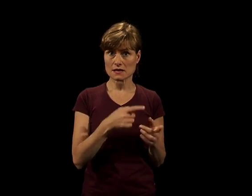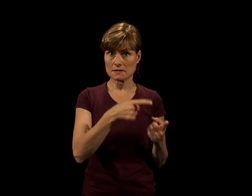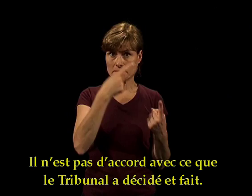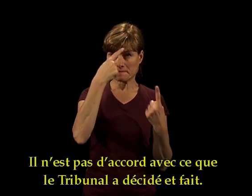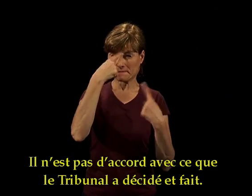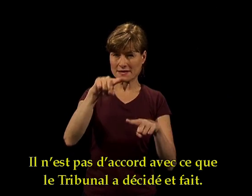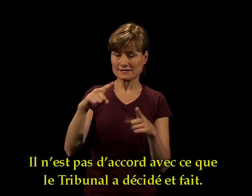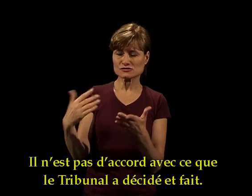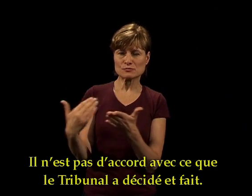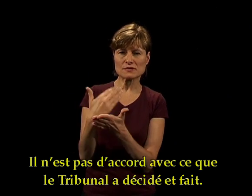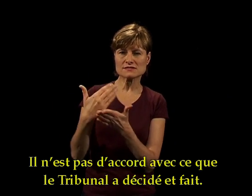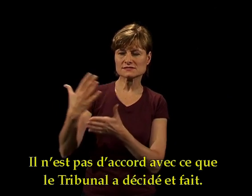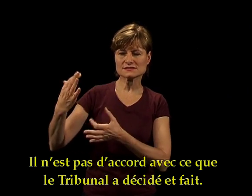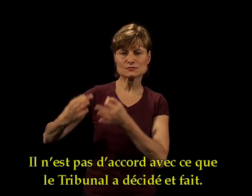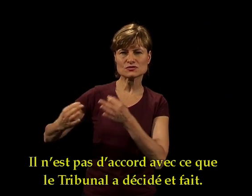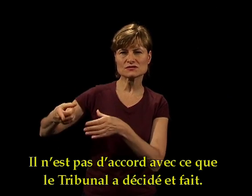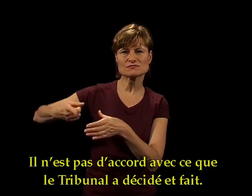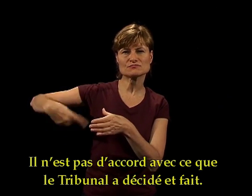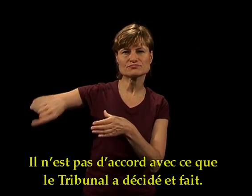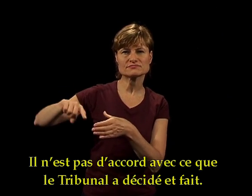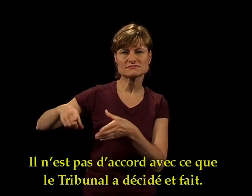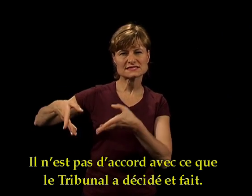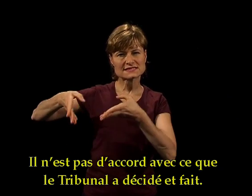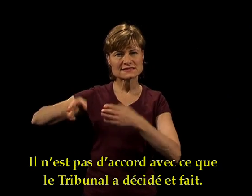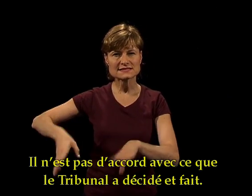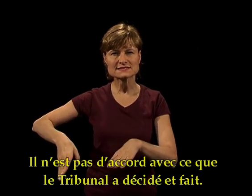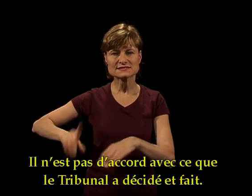Il n'est pas d'accord avec ce que le tribunal a décidé et fait.